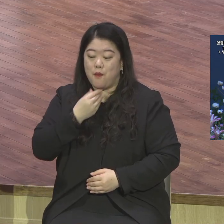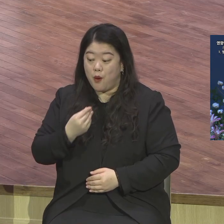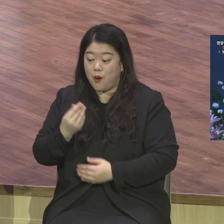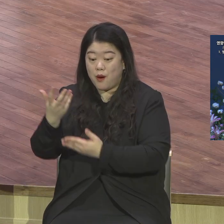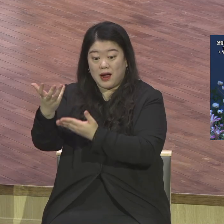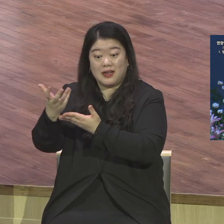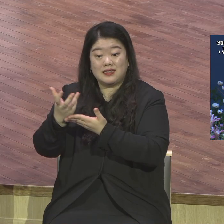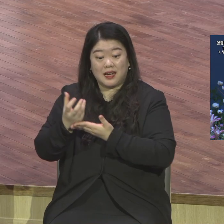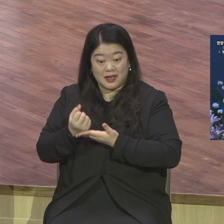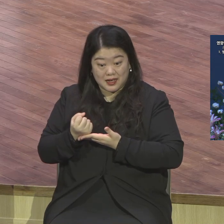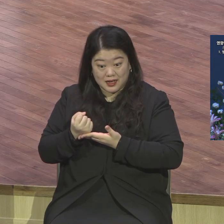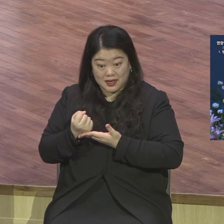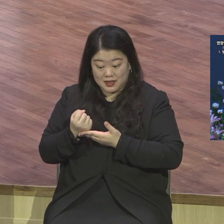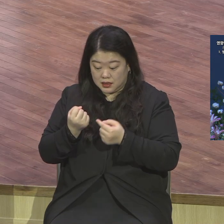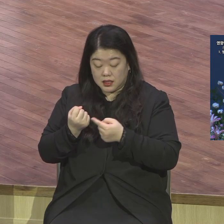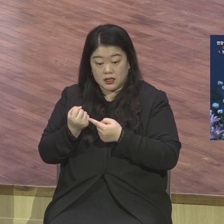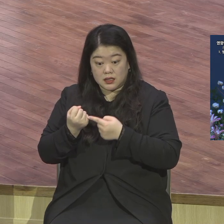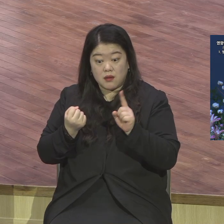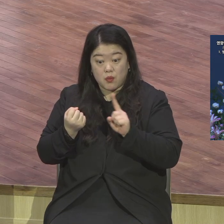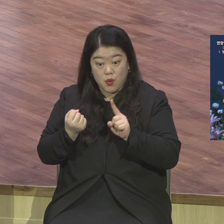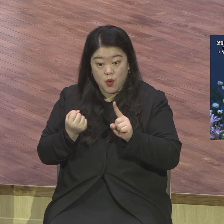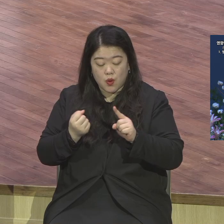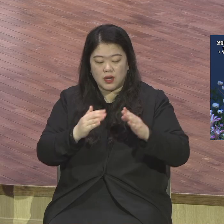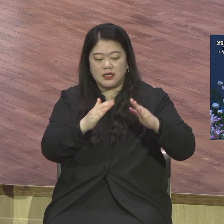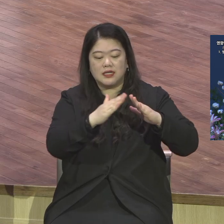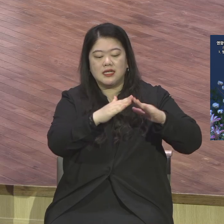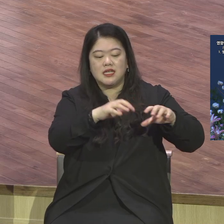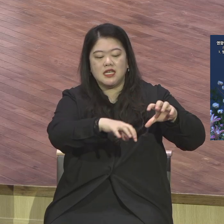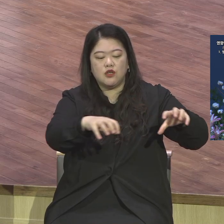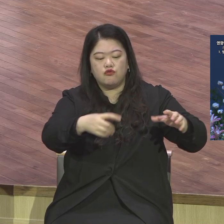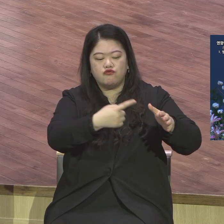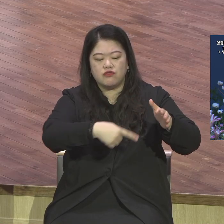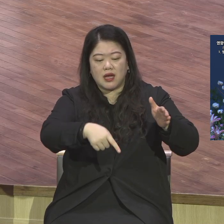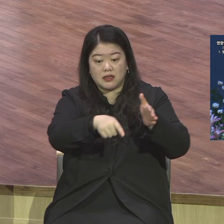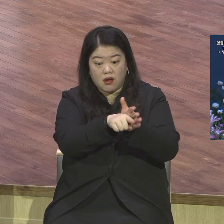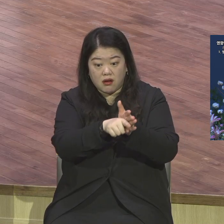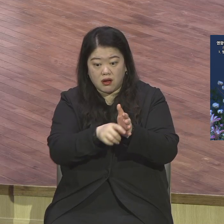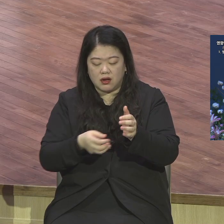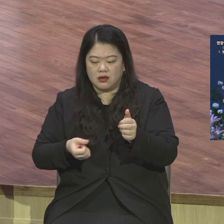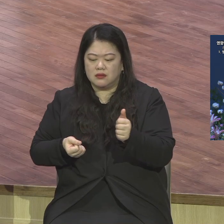모든 복은 이웃을 위해 써야 한다는 조건으로